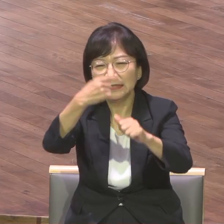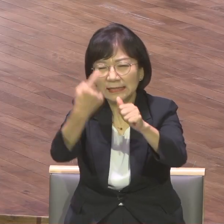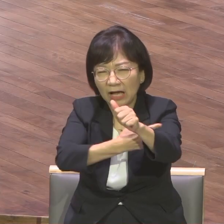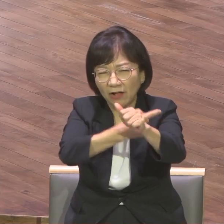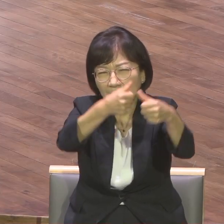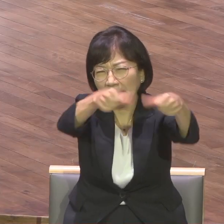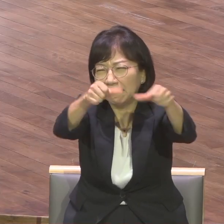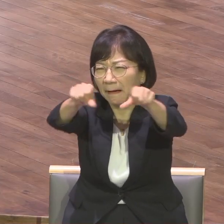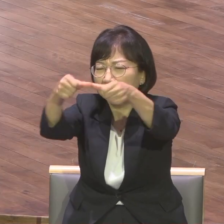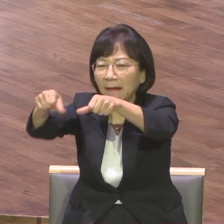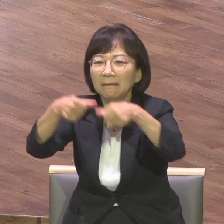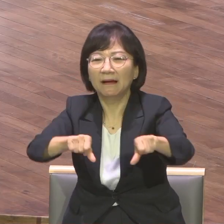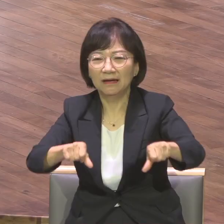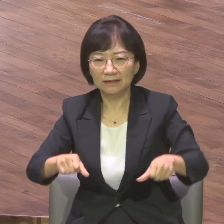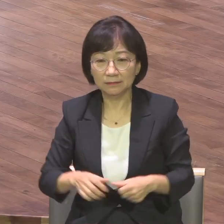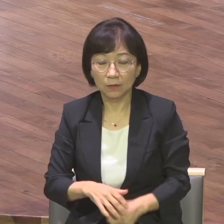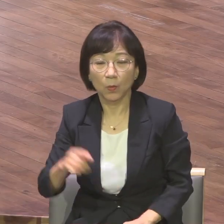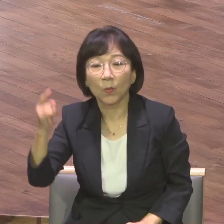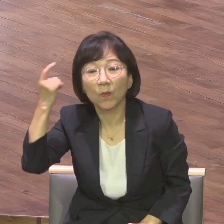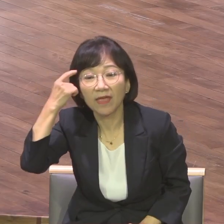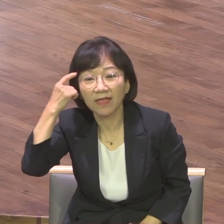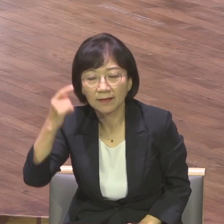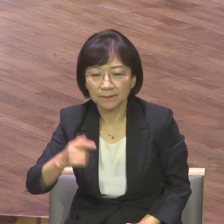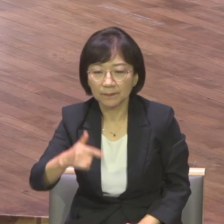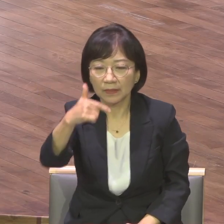뒤틀려버렸어. 왜 그런가 하니까